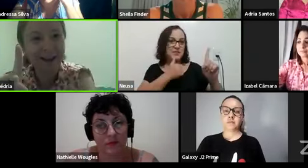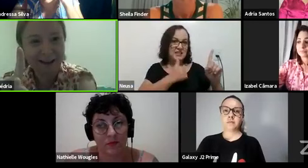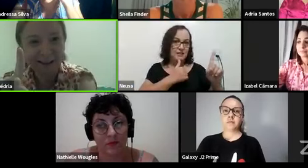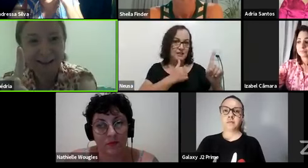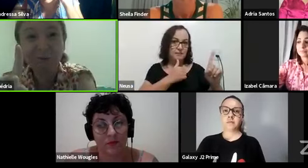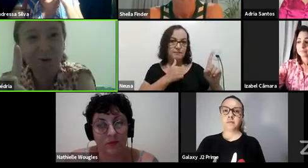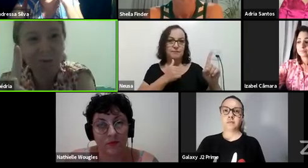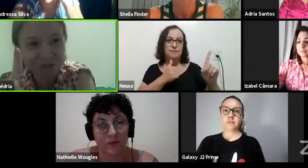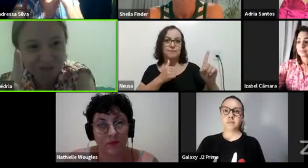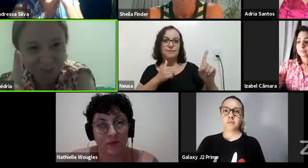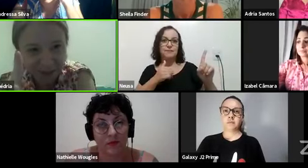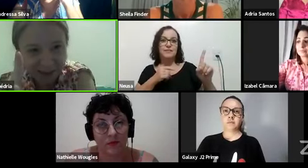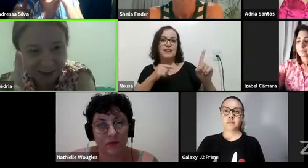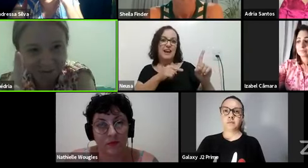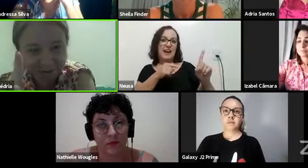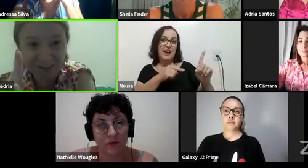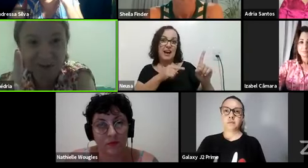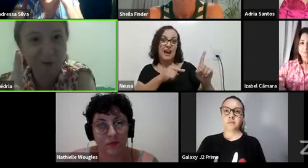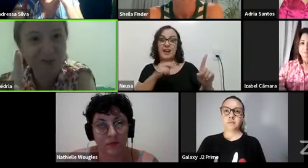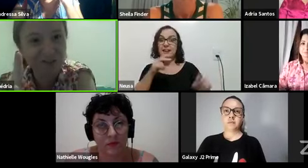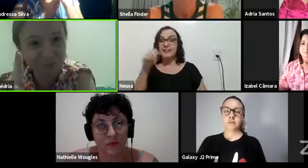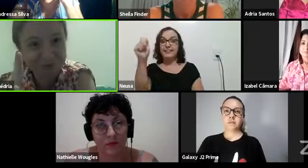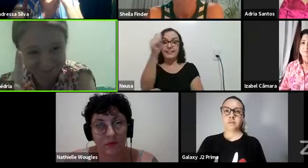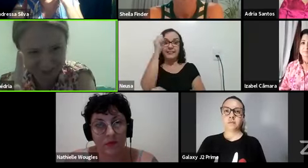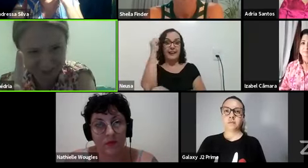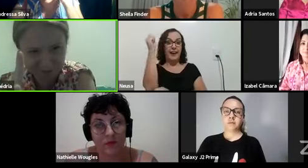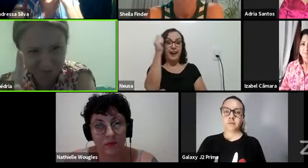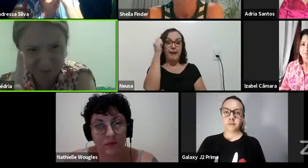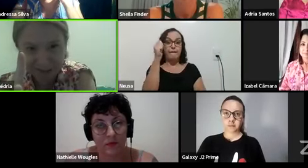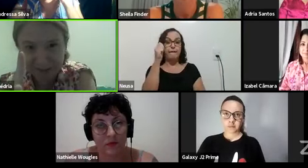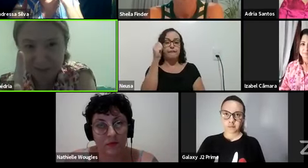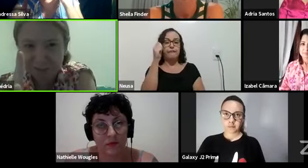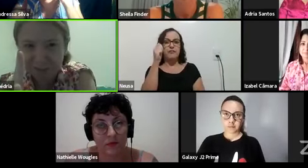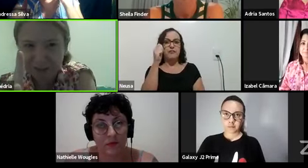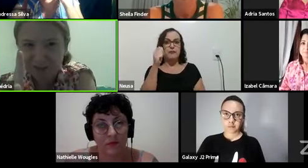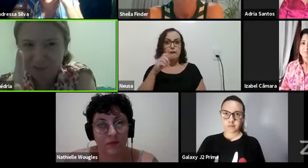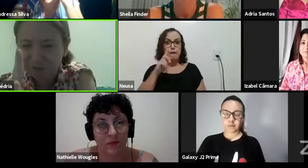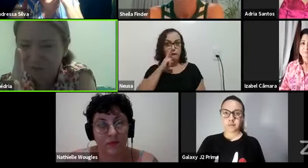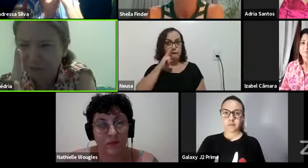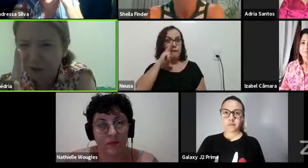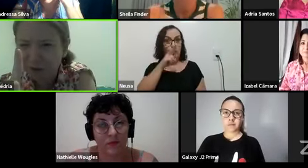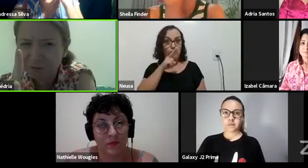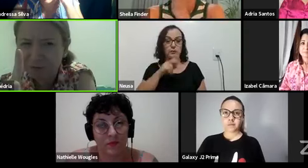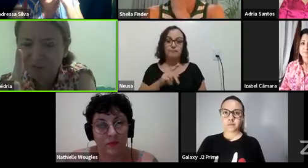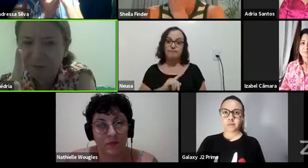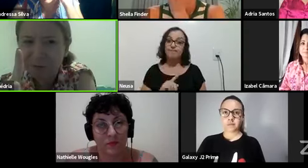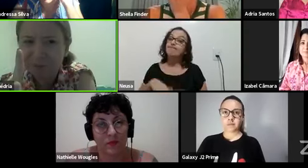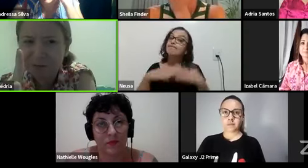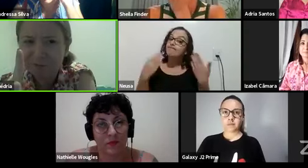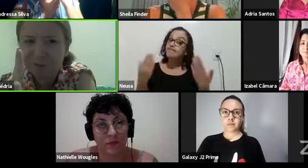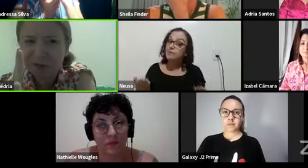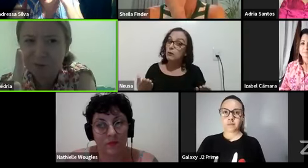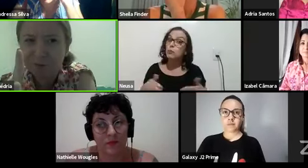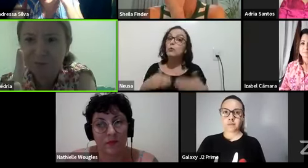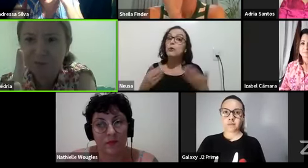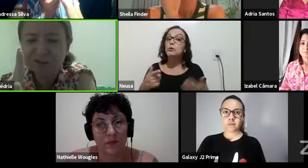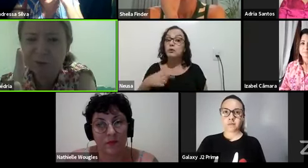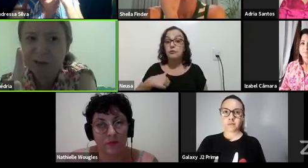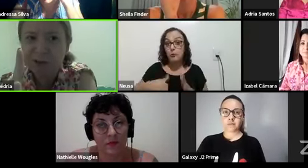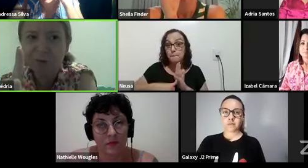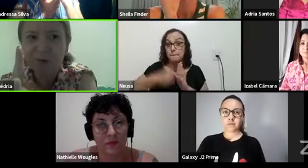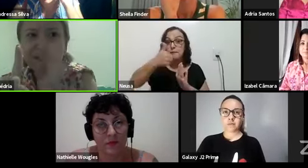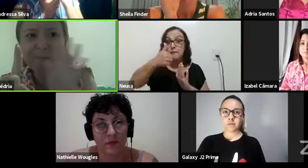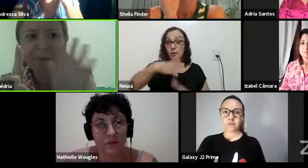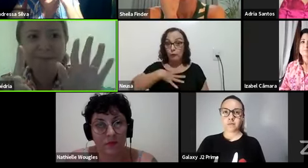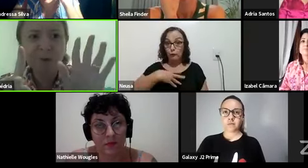menina, é um autismo grave, é um autismo severo. Então, vejam, quando eu tive meu primeiro filho com